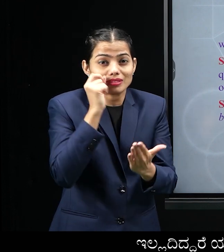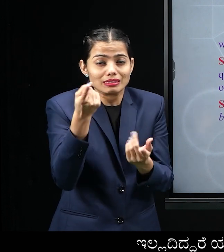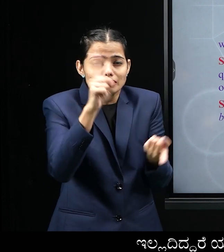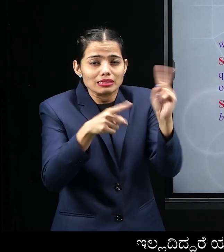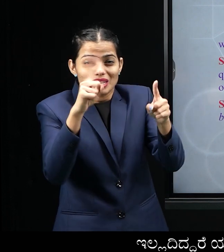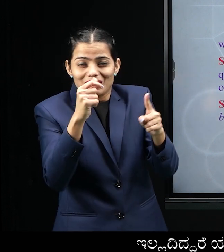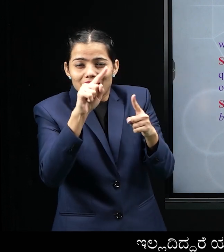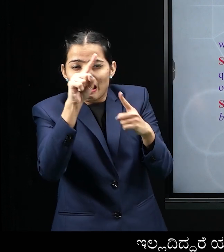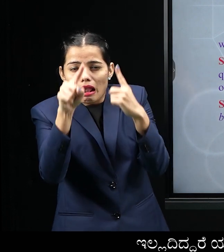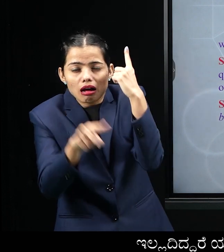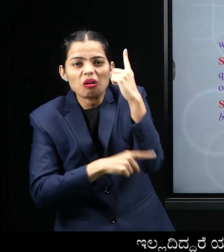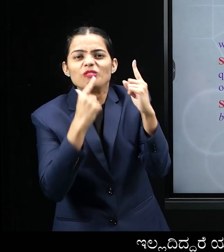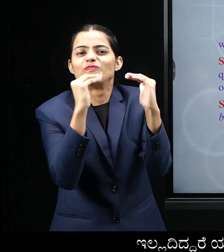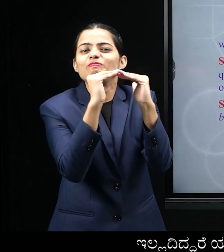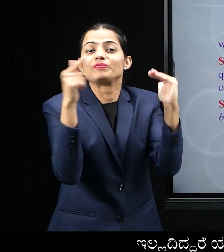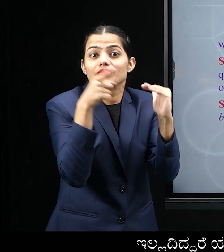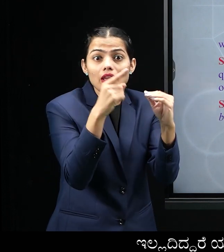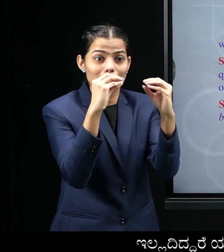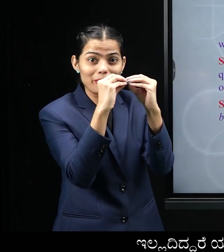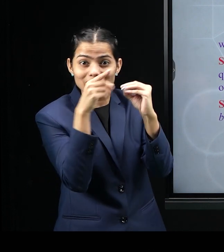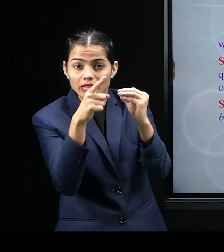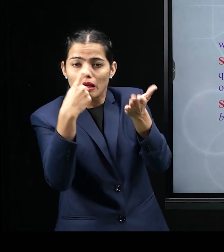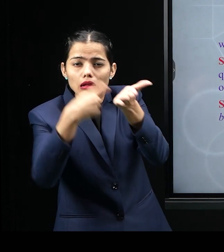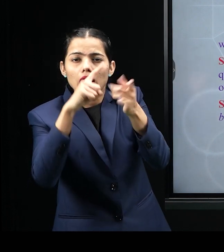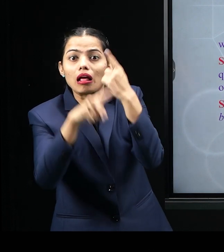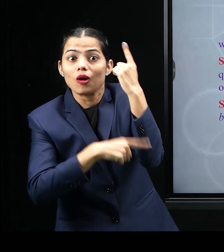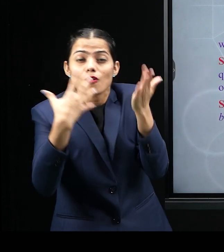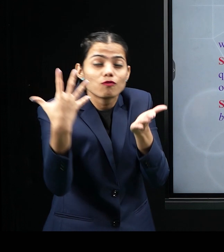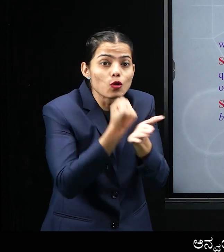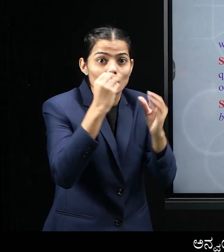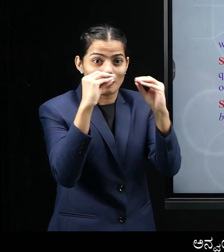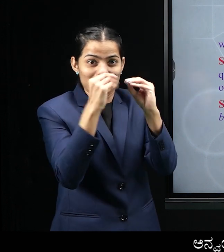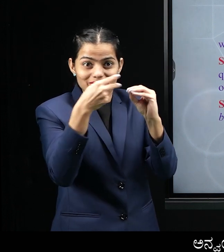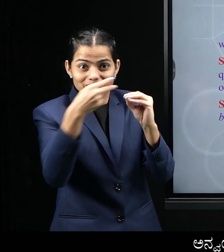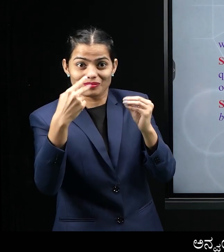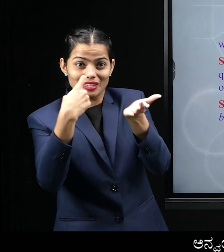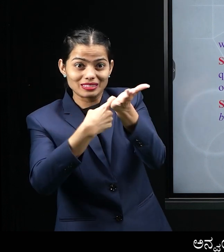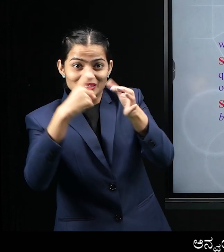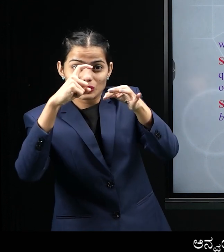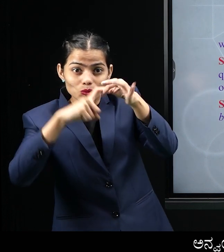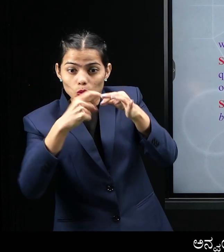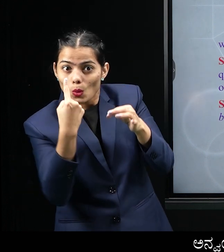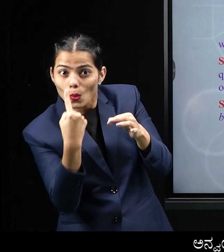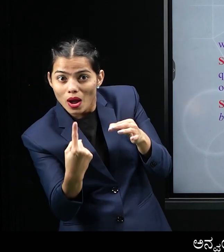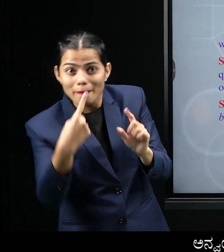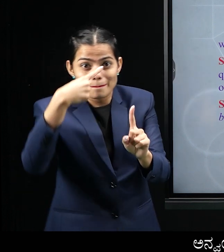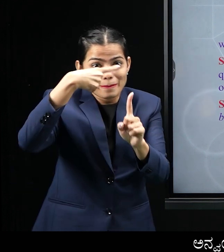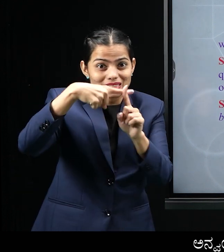ಯೂಕ್ಲಿಡ್ನ ಡಿವಿಷನ್ ಲೆಮಾ ಡಿವೈಡ್ b ಅನ್ನು r ನಿಂದ ಅನ್ವಯಿಸುವುದರಿಂದ b